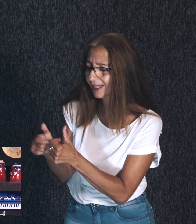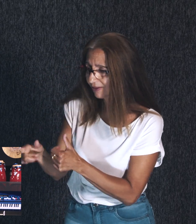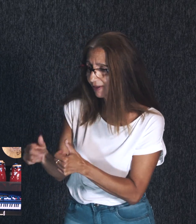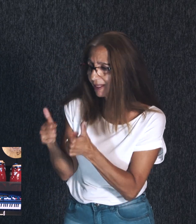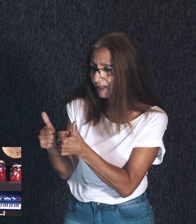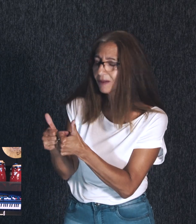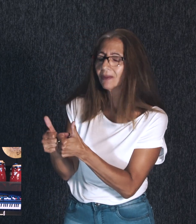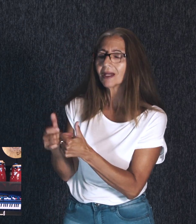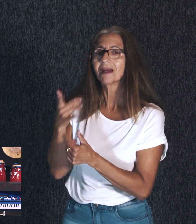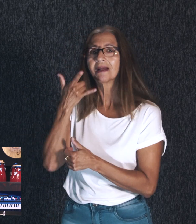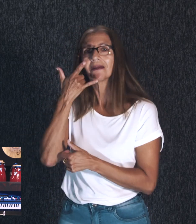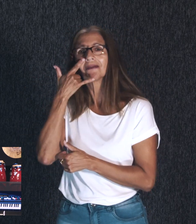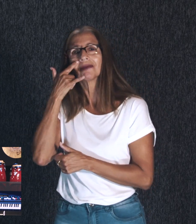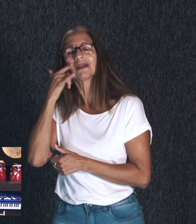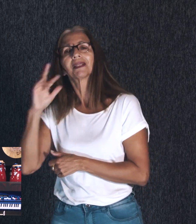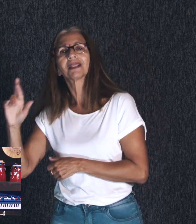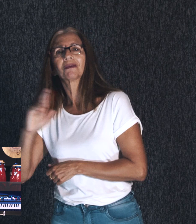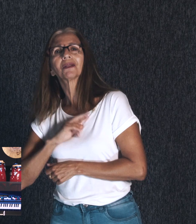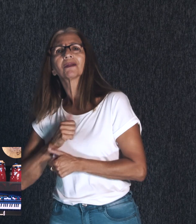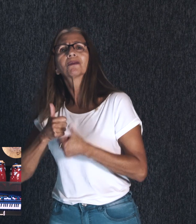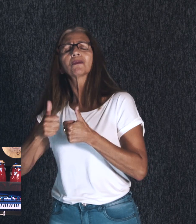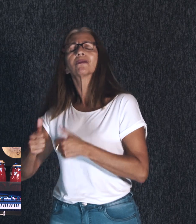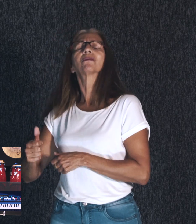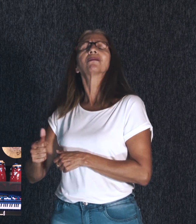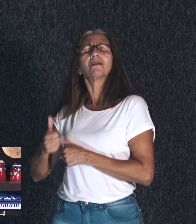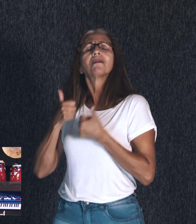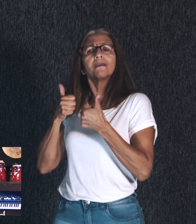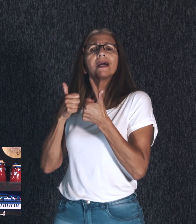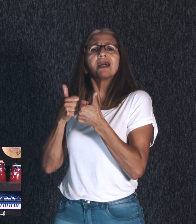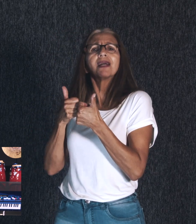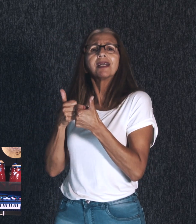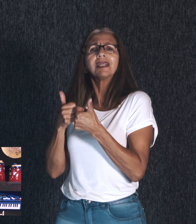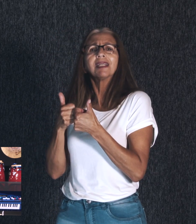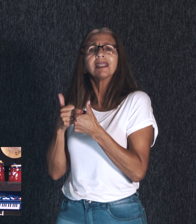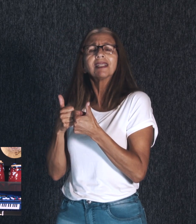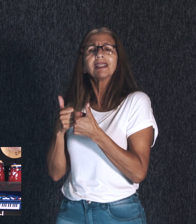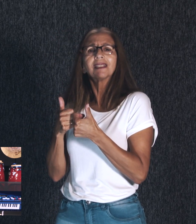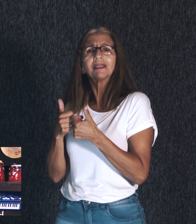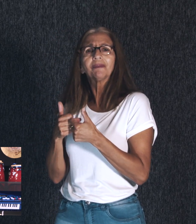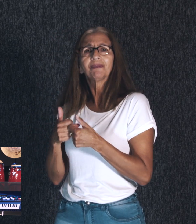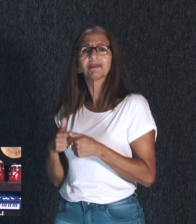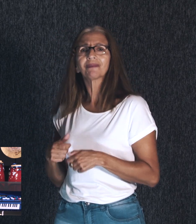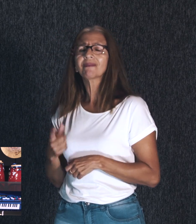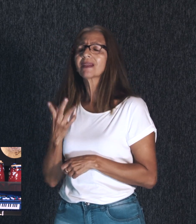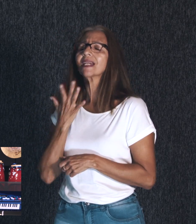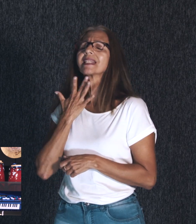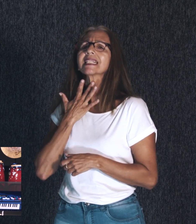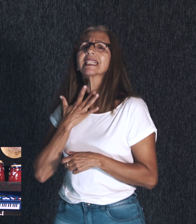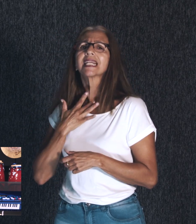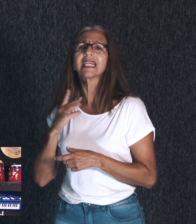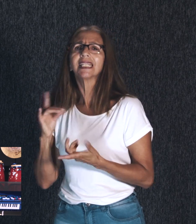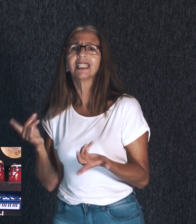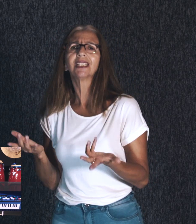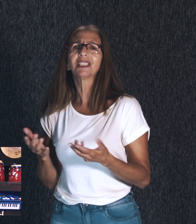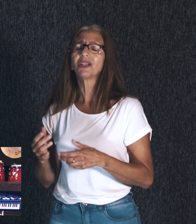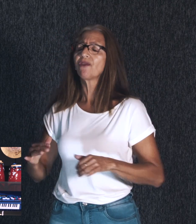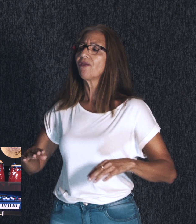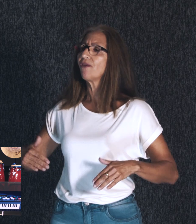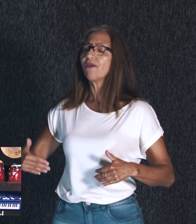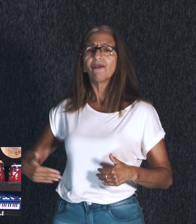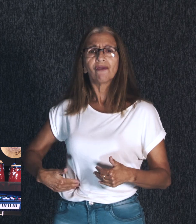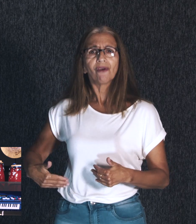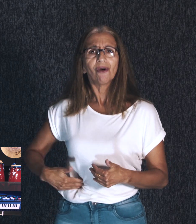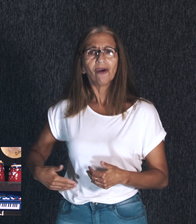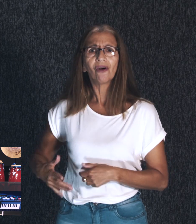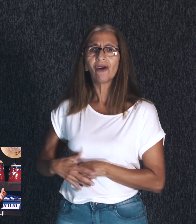E ele disse: sim, pai, eu estou bem, mas eu estou aqui com sede, estou com fome.